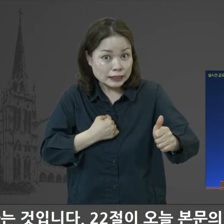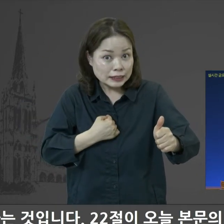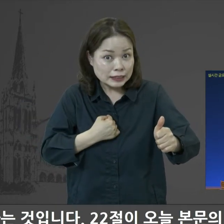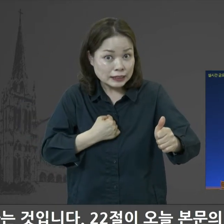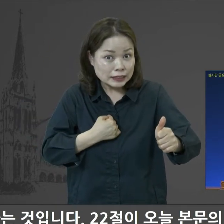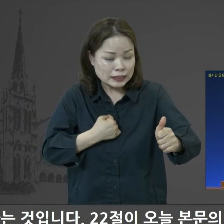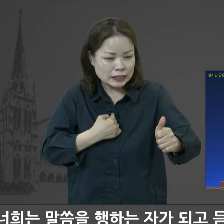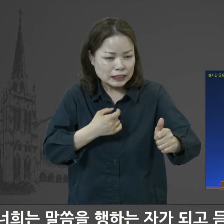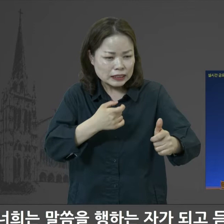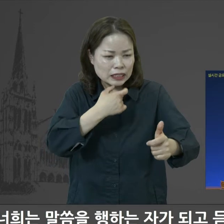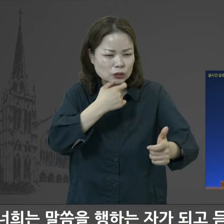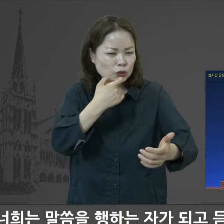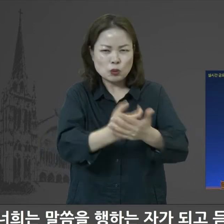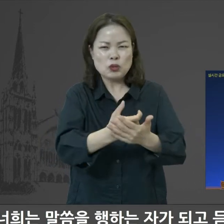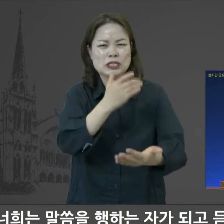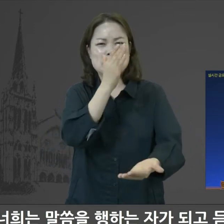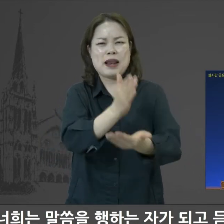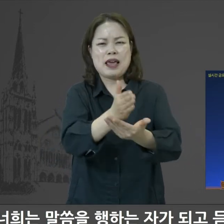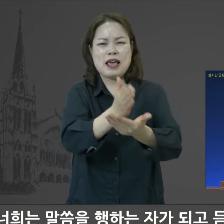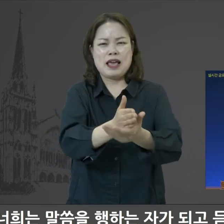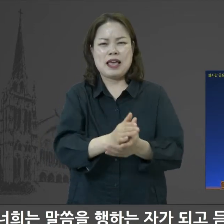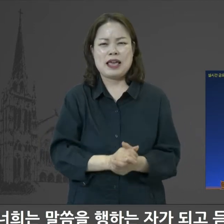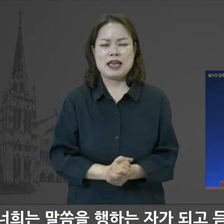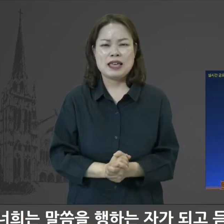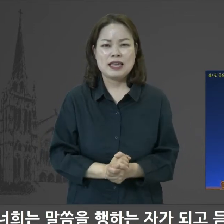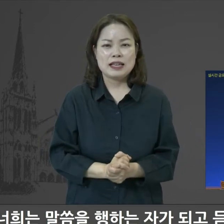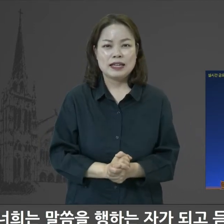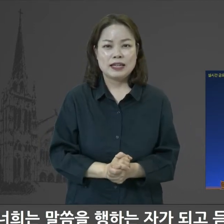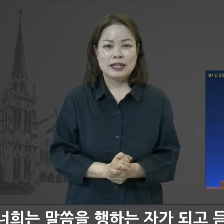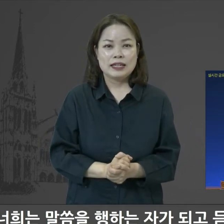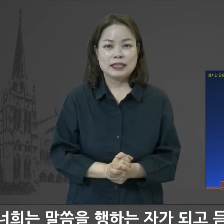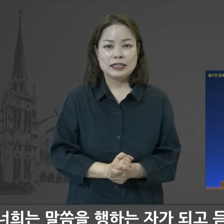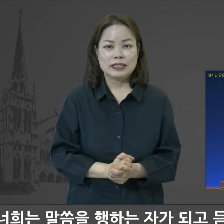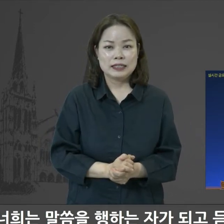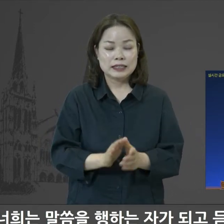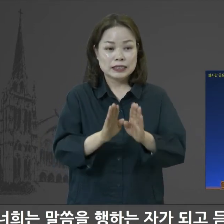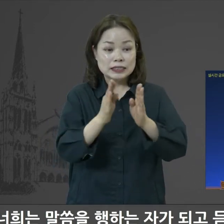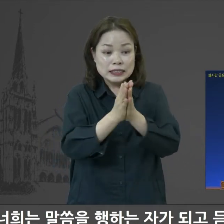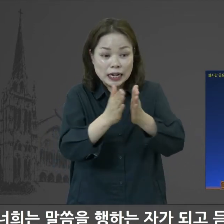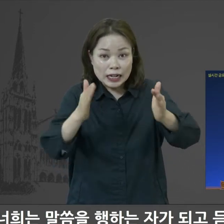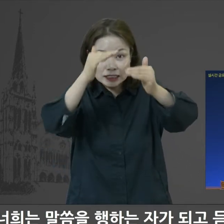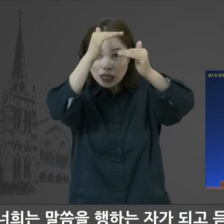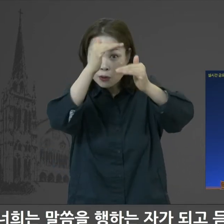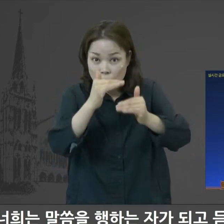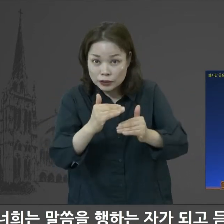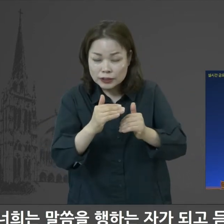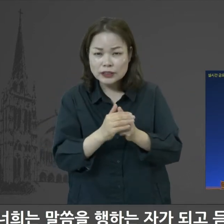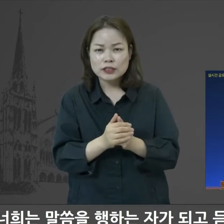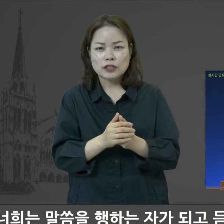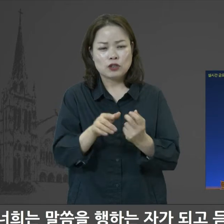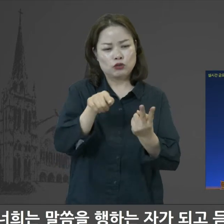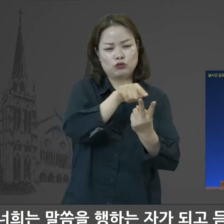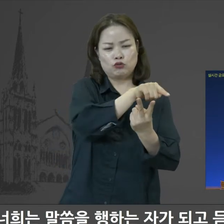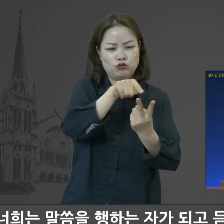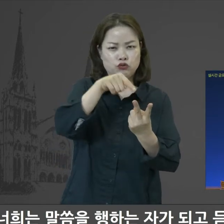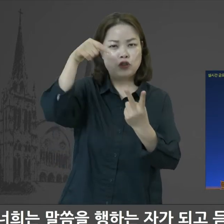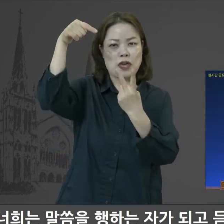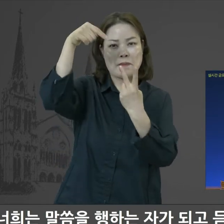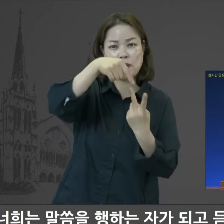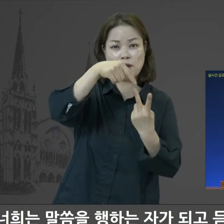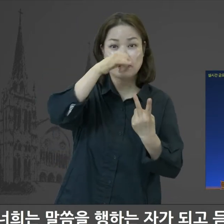자신을 속이는 자가 되지 말라. 자, 여기 이 개요는 2개의 명령으로 되어